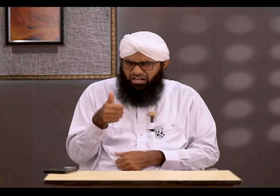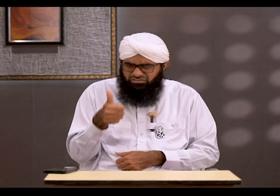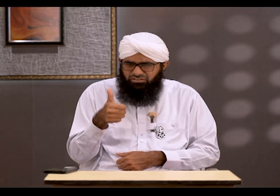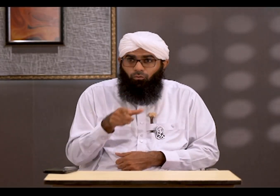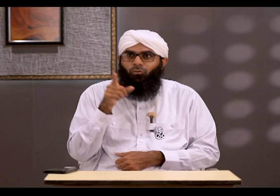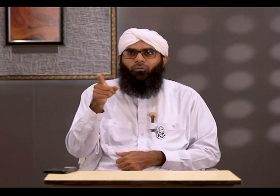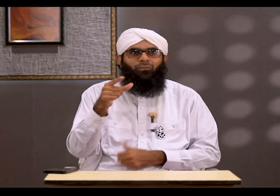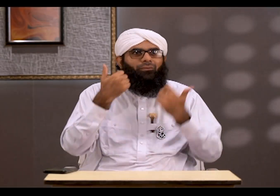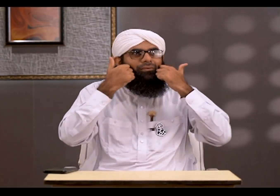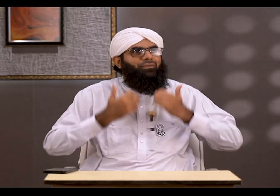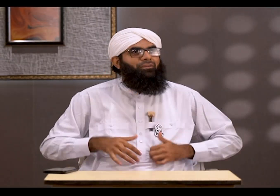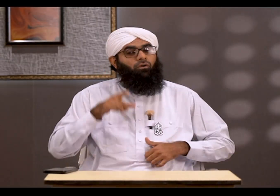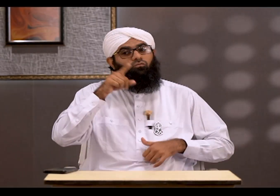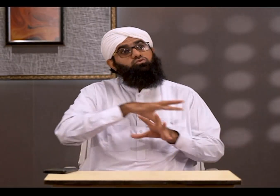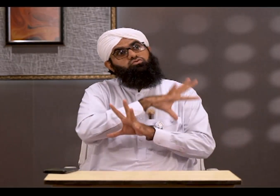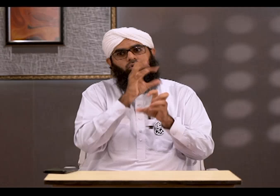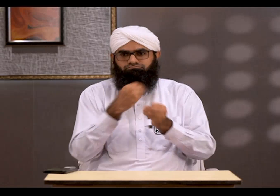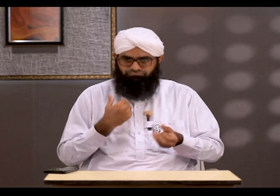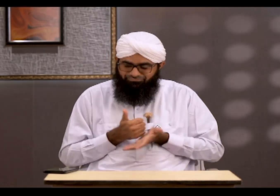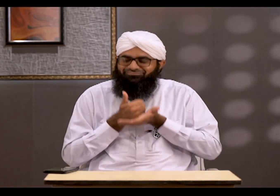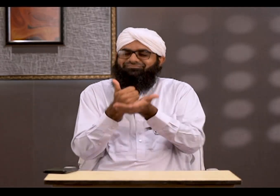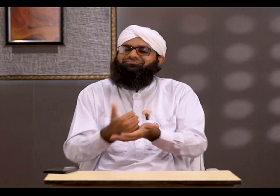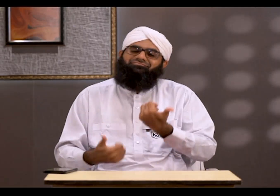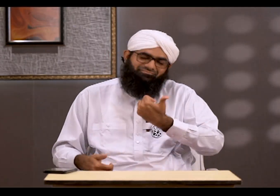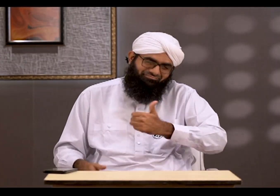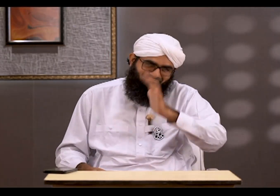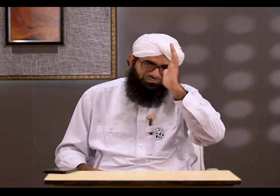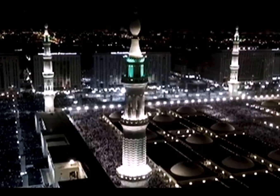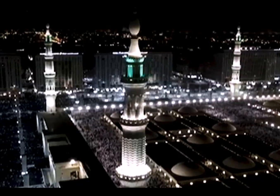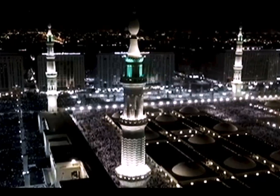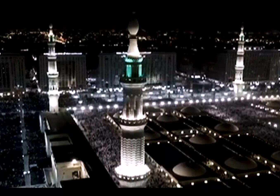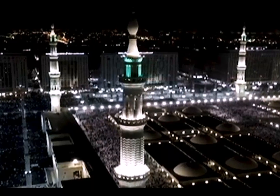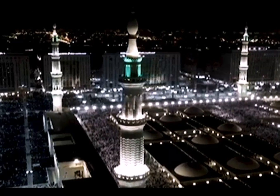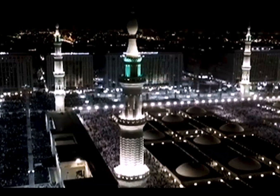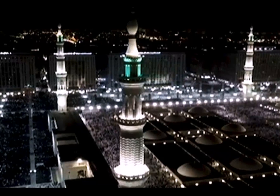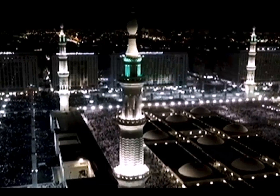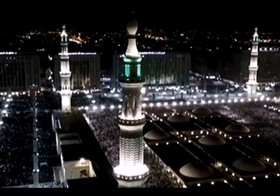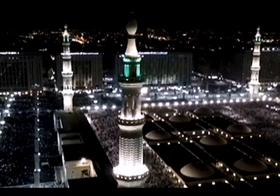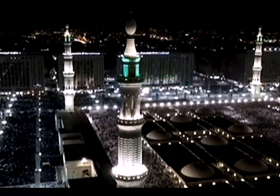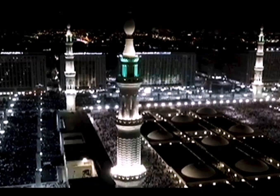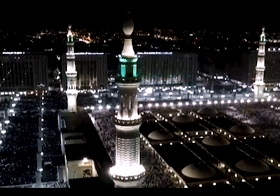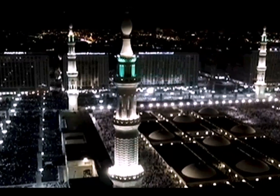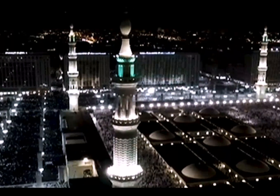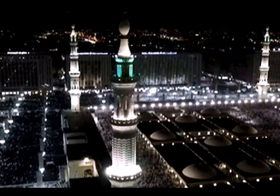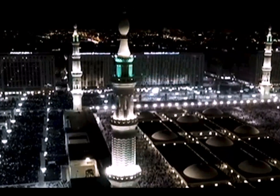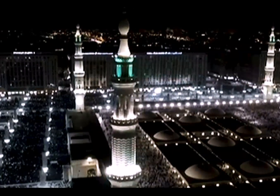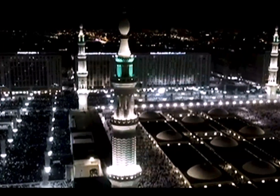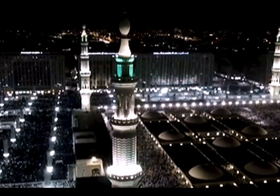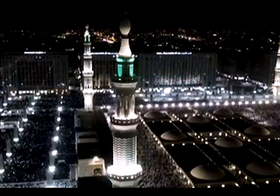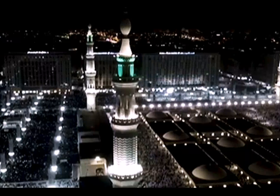آنکھوں کو پسند ہو۔ اب وہ شخص عرض کرے گا، اے میرے رب میں راضی ہوں۔ صلو علی الحبیب صلی اللہ علی محمد صلی